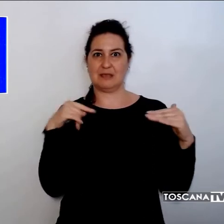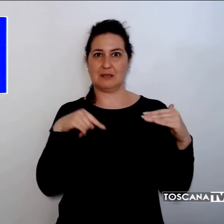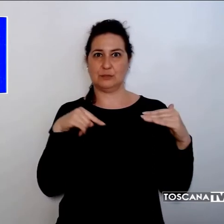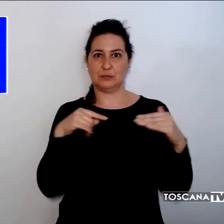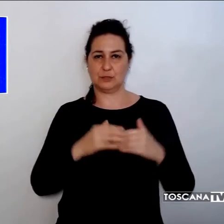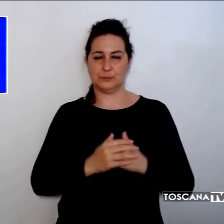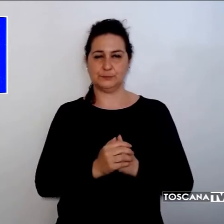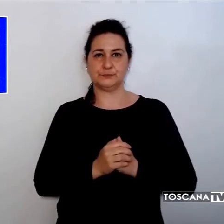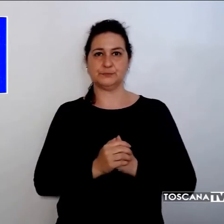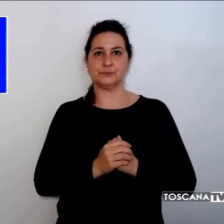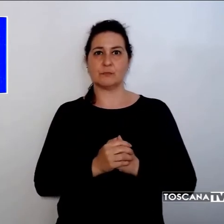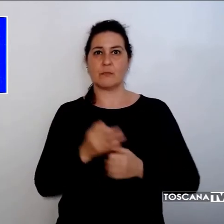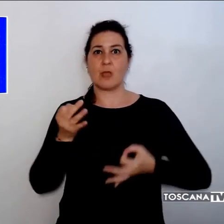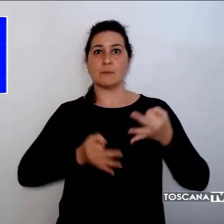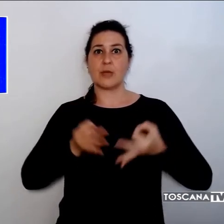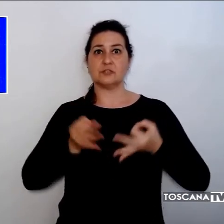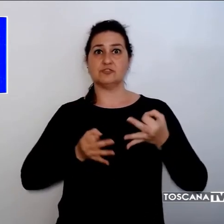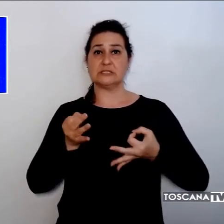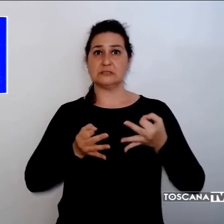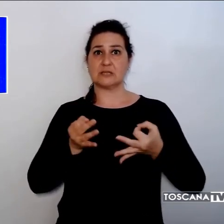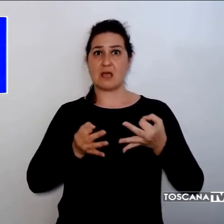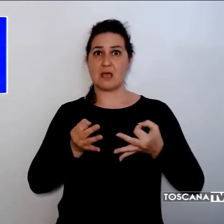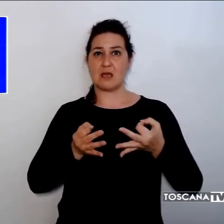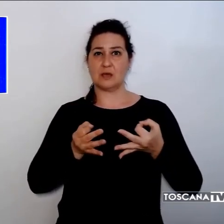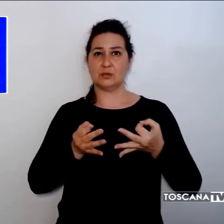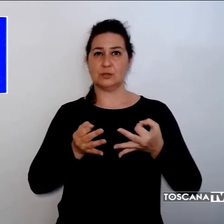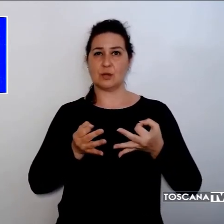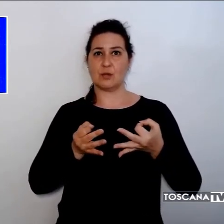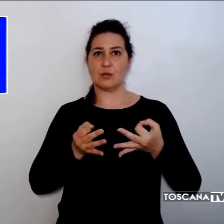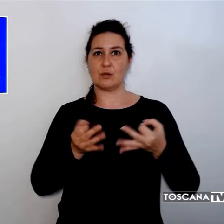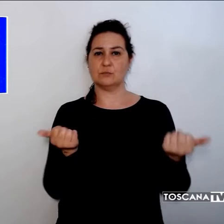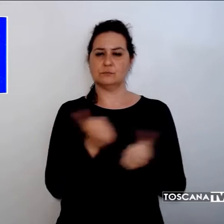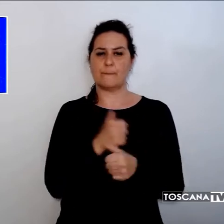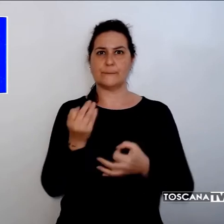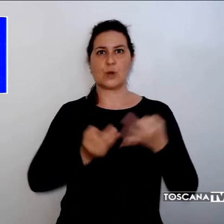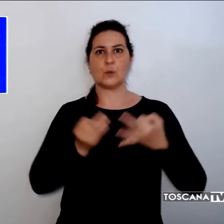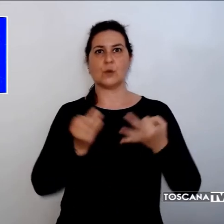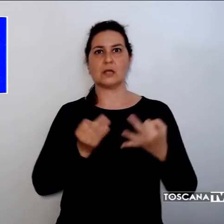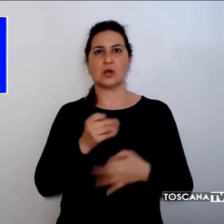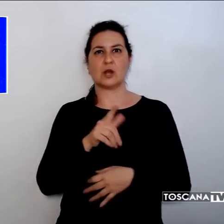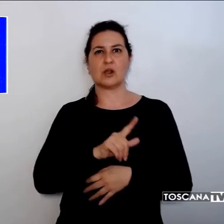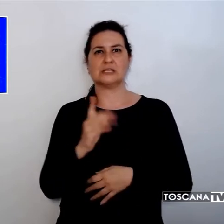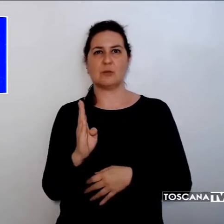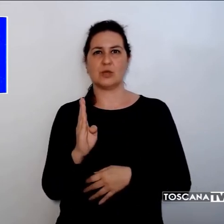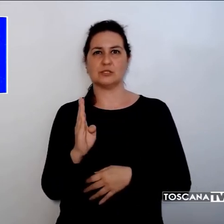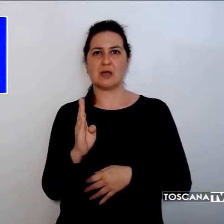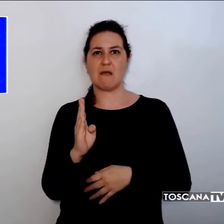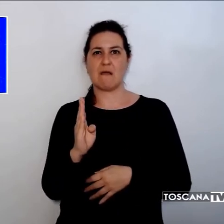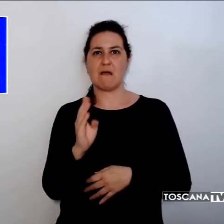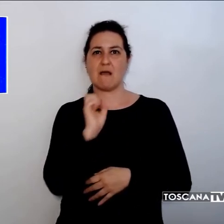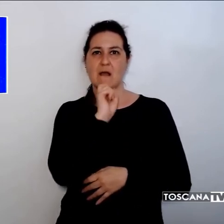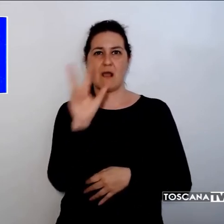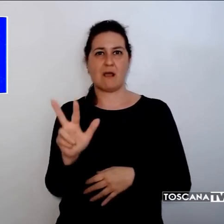Il magistrato di turno, il sostituto procuratore Lorenzo Boscagli, è stato informato.